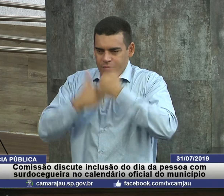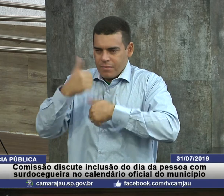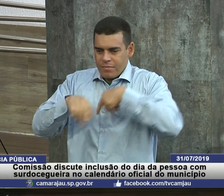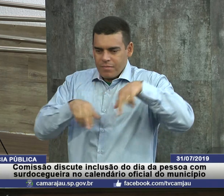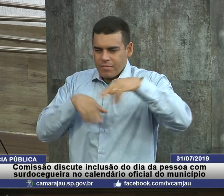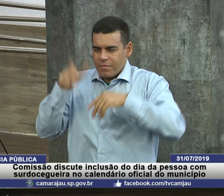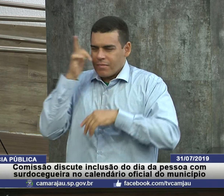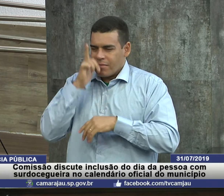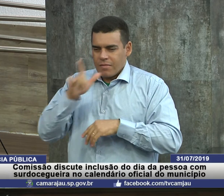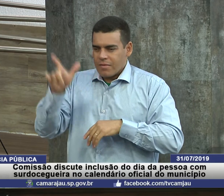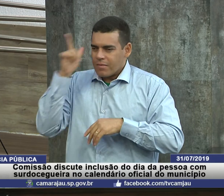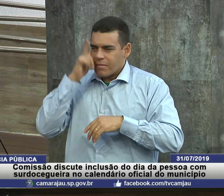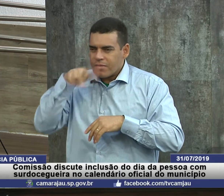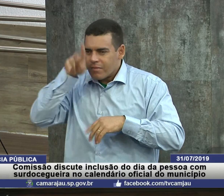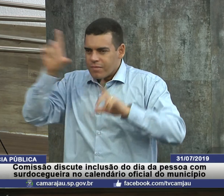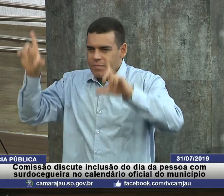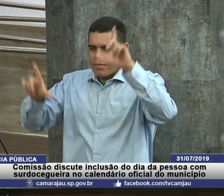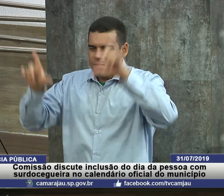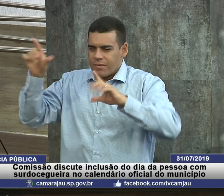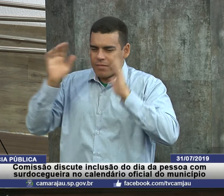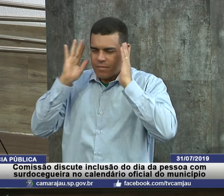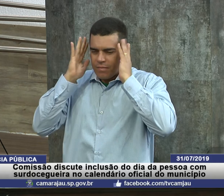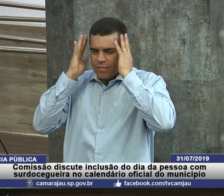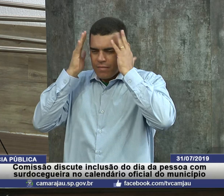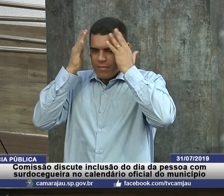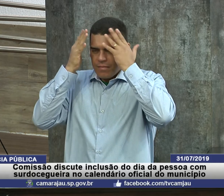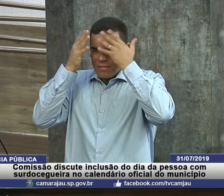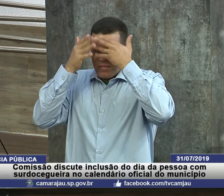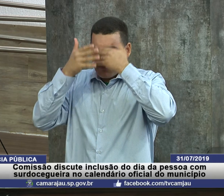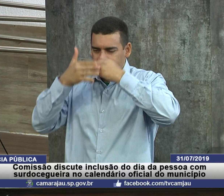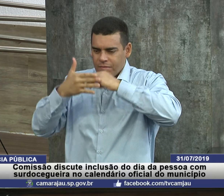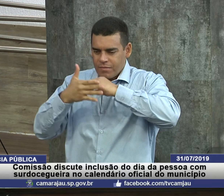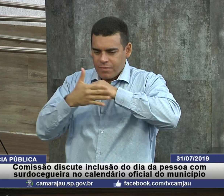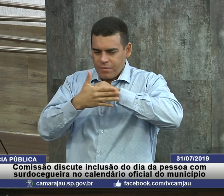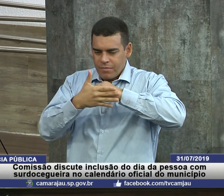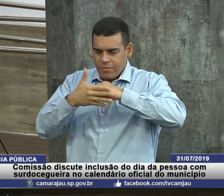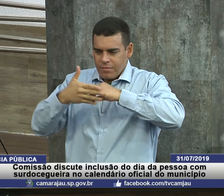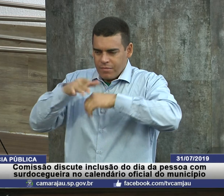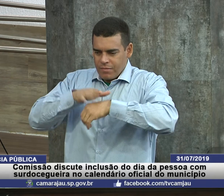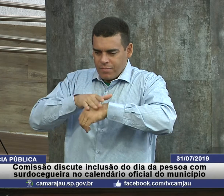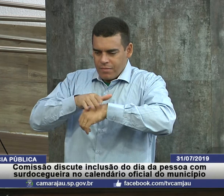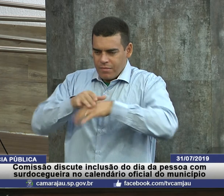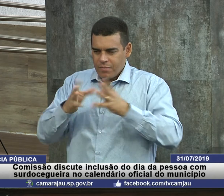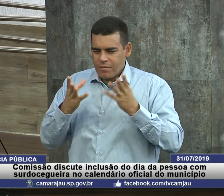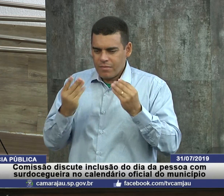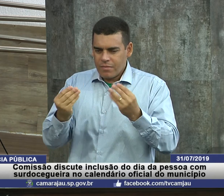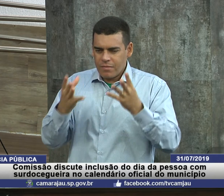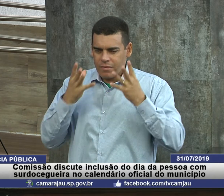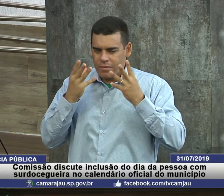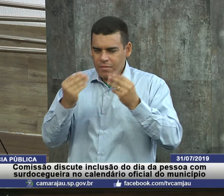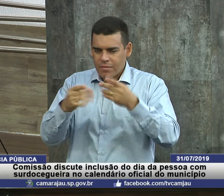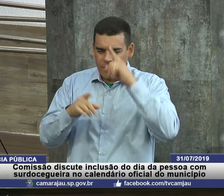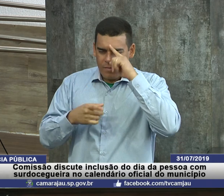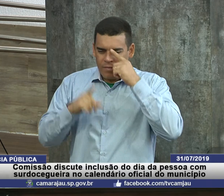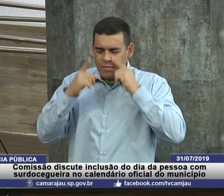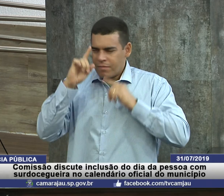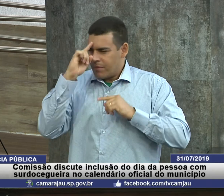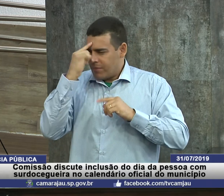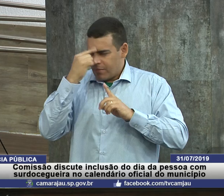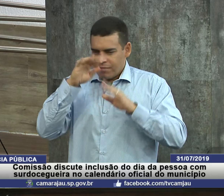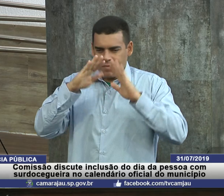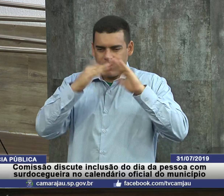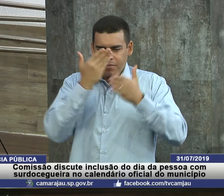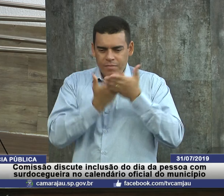o que estava acontecendo quando tinha Copa do Mundo, não conseguia mais assistir um programa de televisão. A síndrome de Usher,